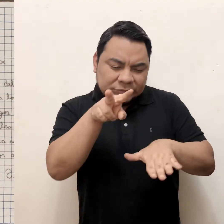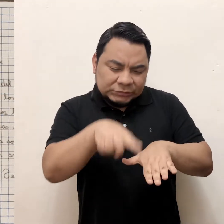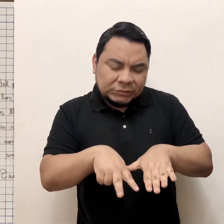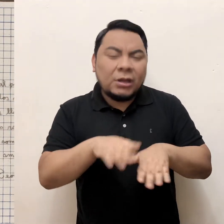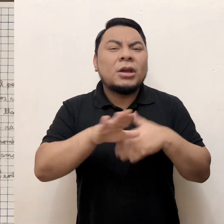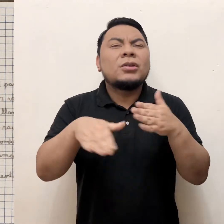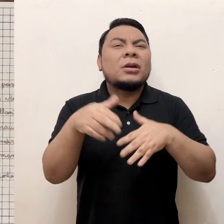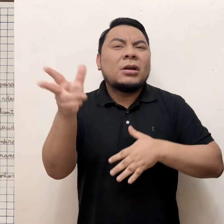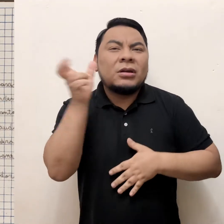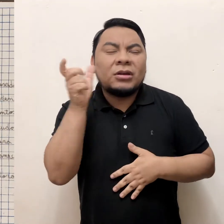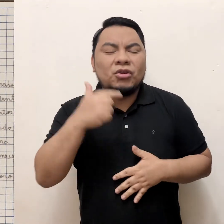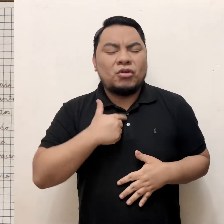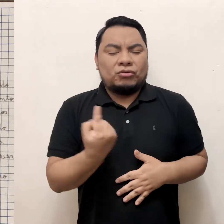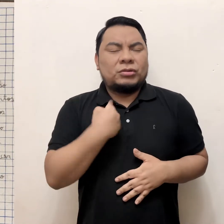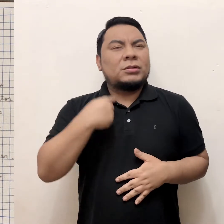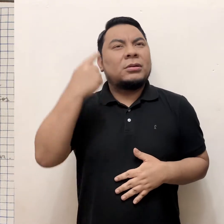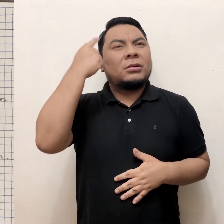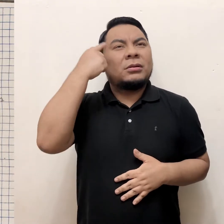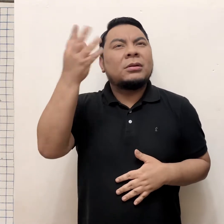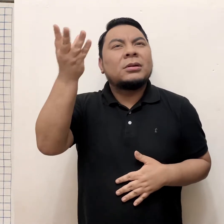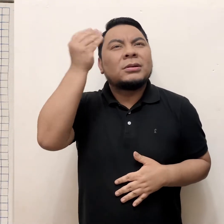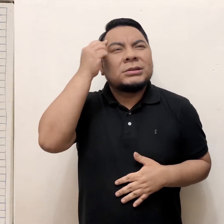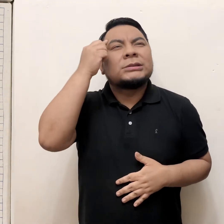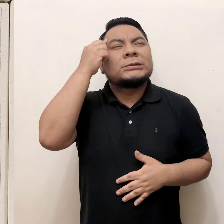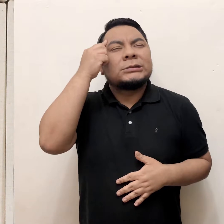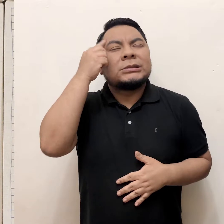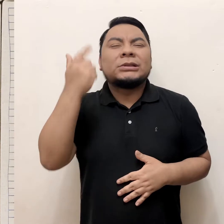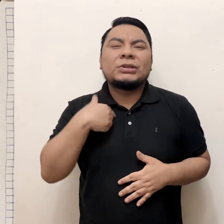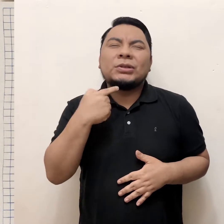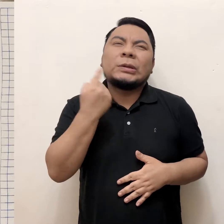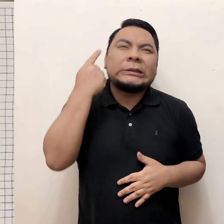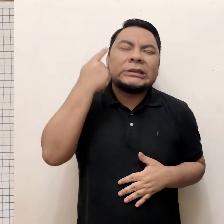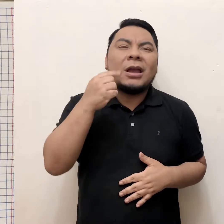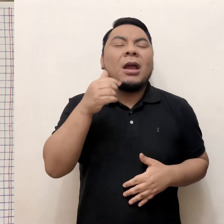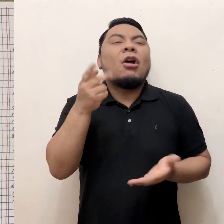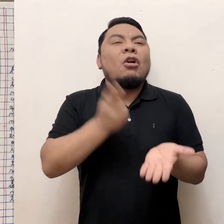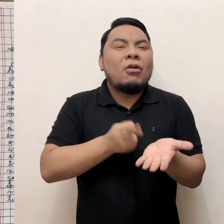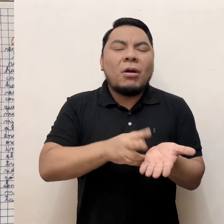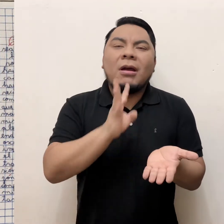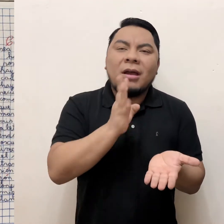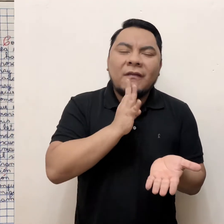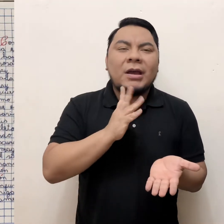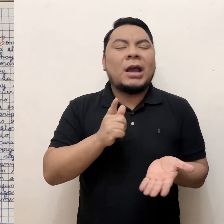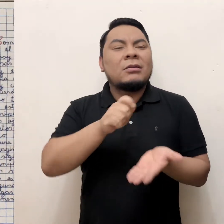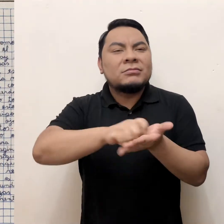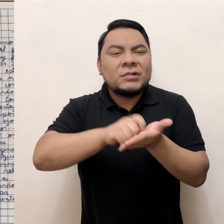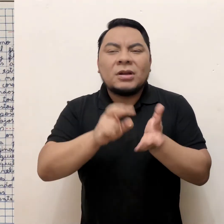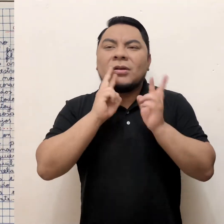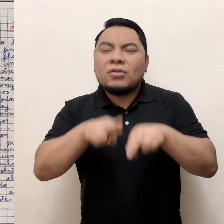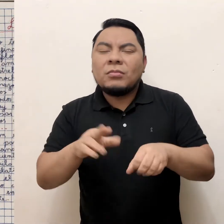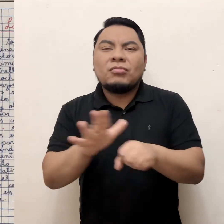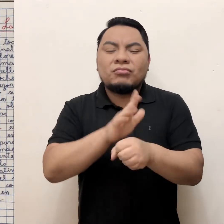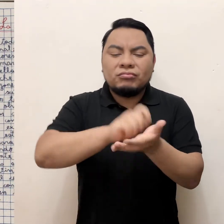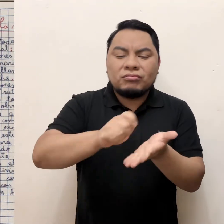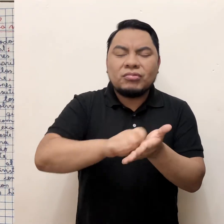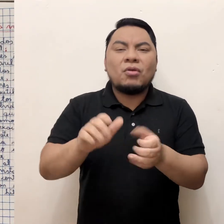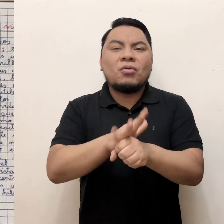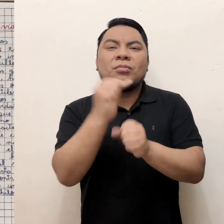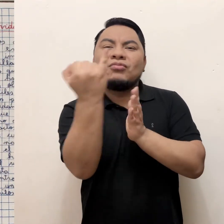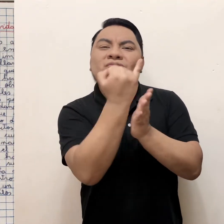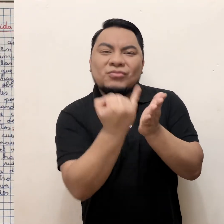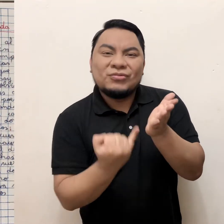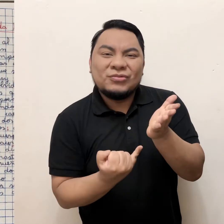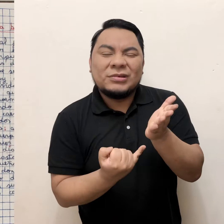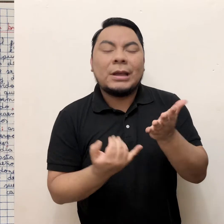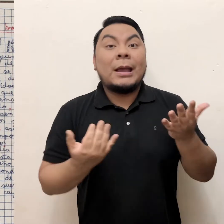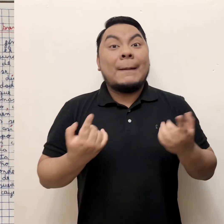forma inconsciente vienen a mi mente. Repite, responde, memoriza, completa, dibuja. Pero